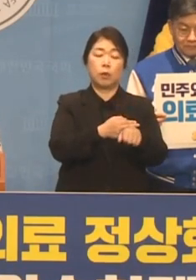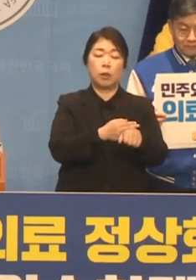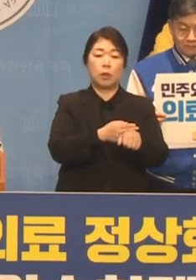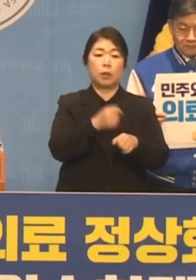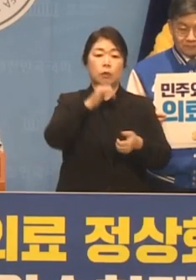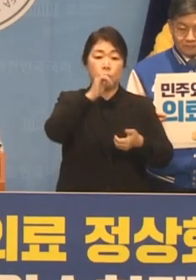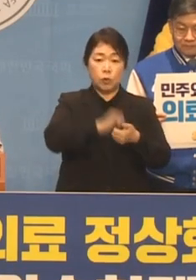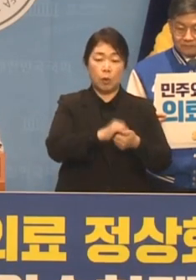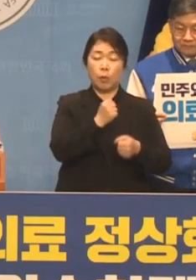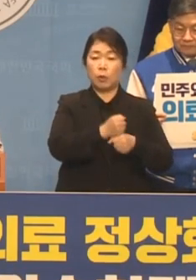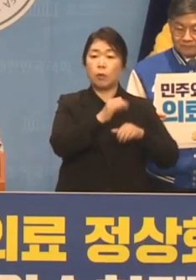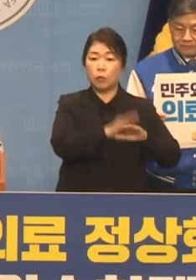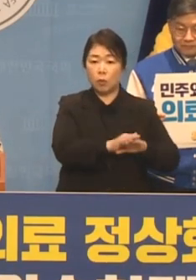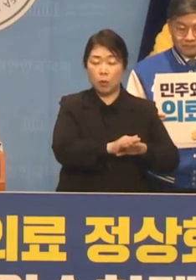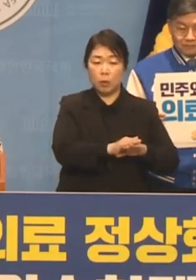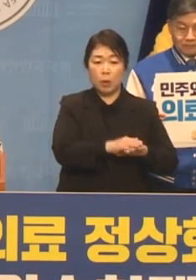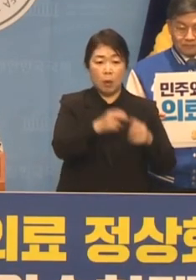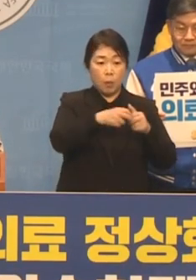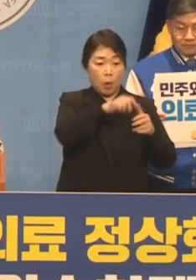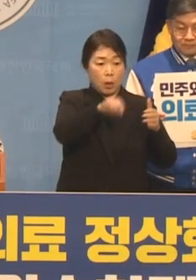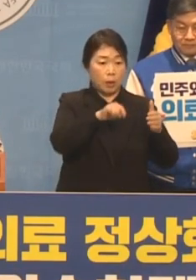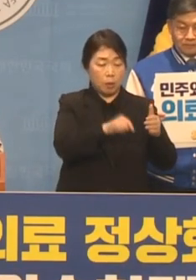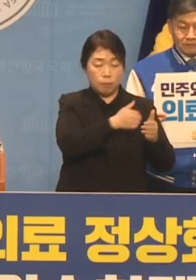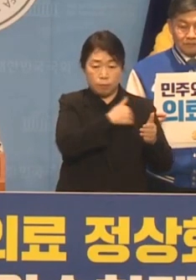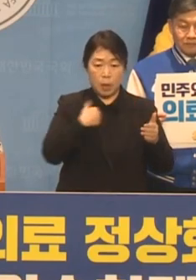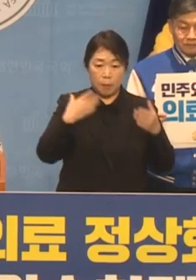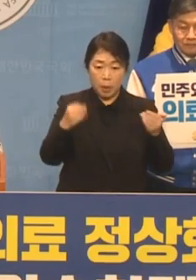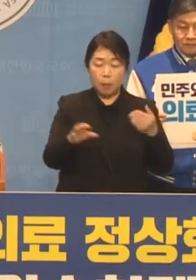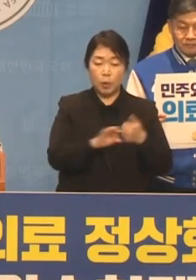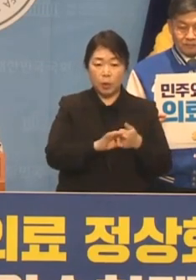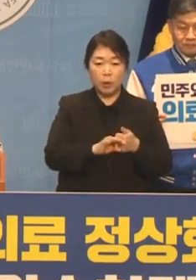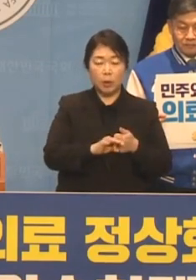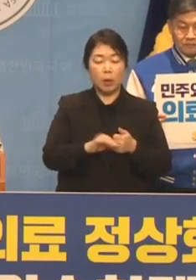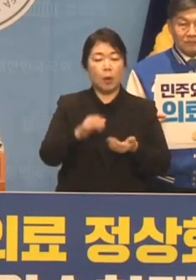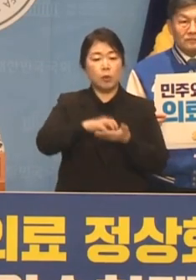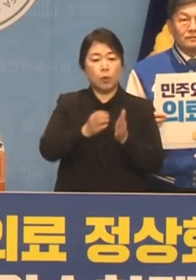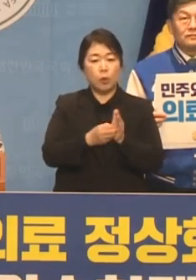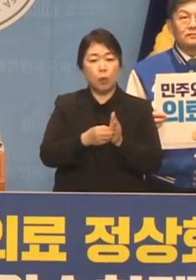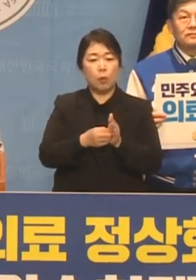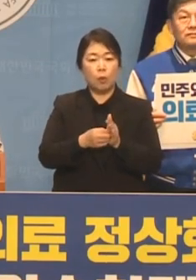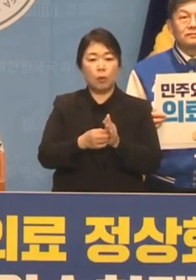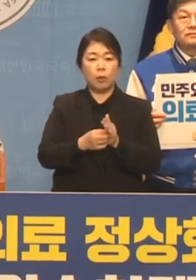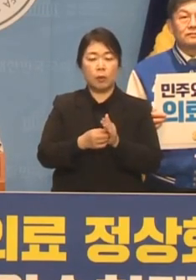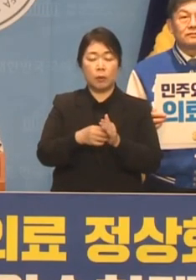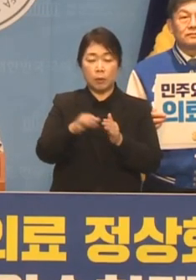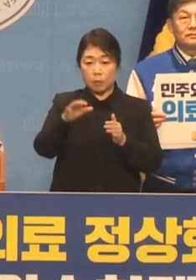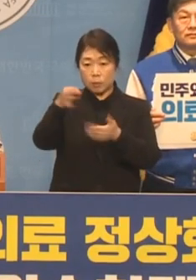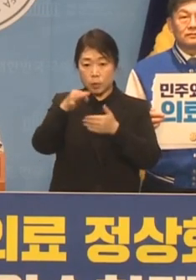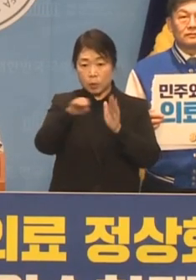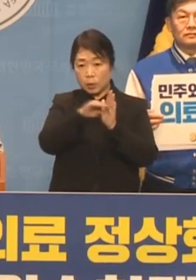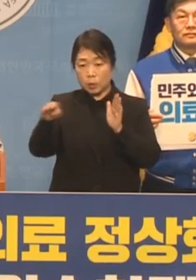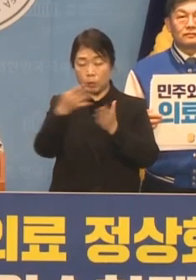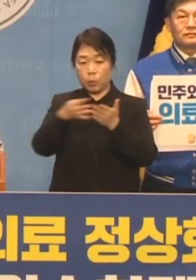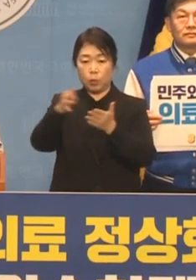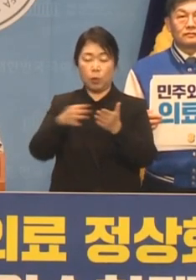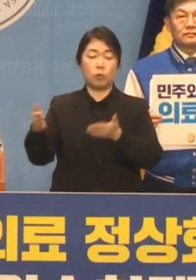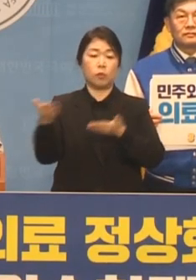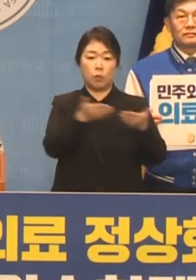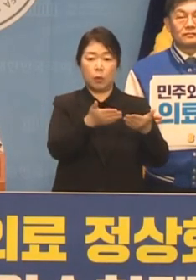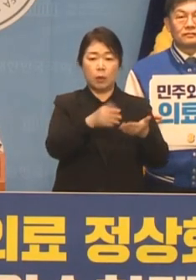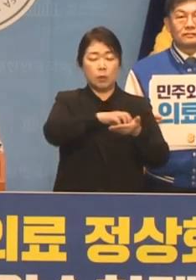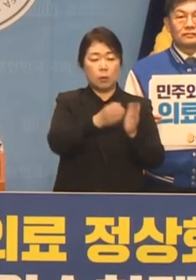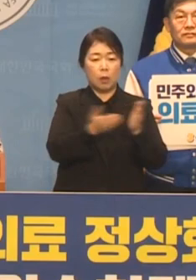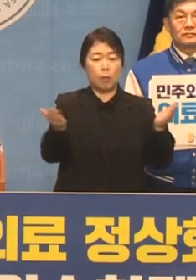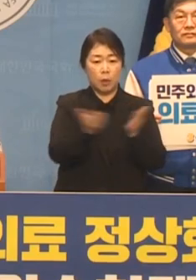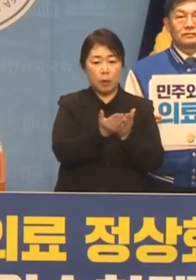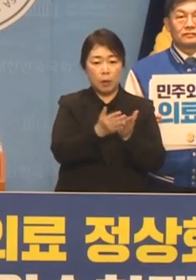규정하고이를 충족한 병원에 한해서 인상된 수가를 지급하되 지역별 의료 수 수요에 맞게 적절한